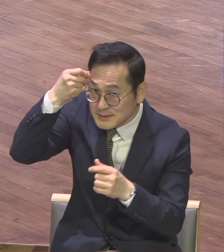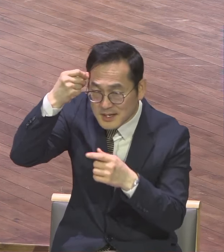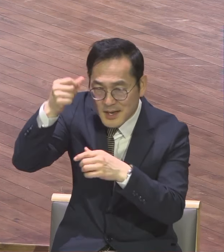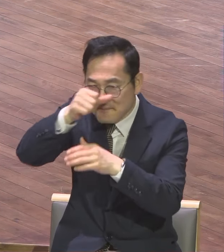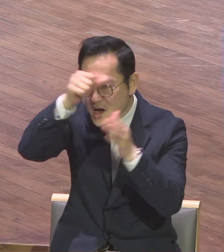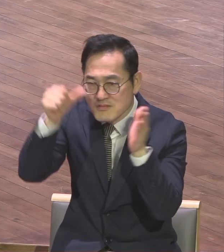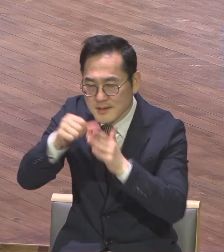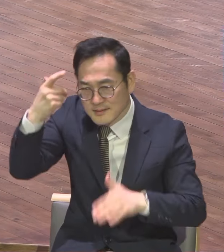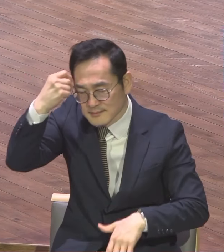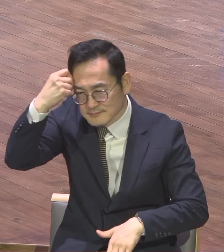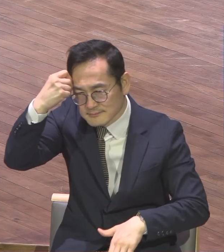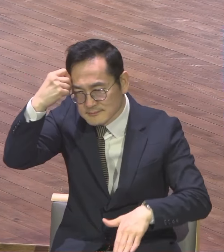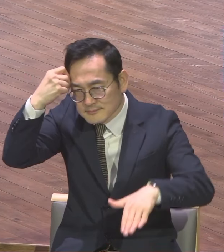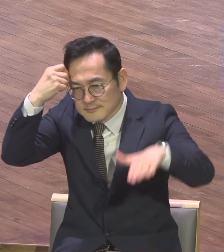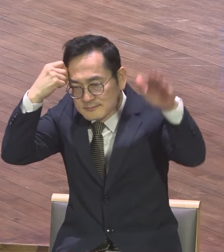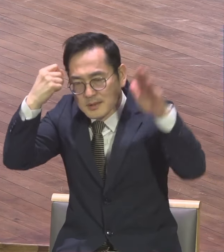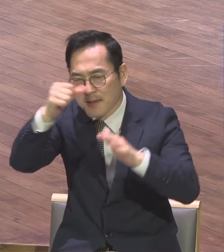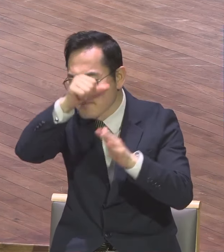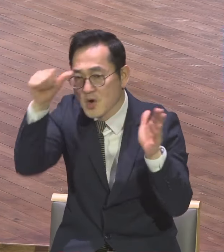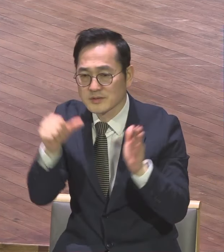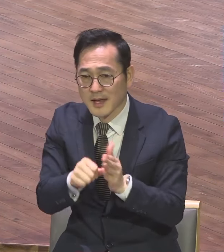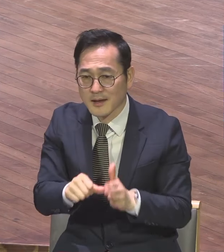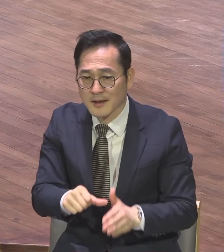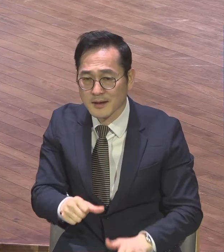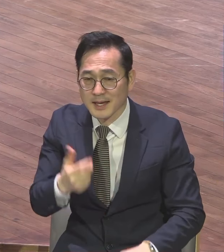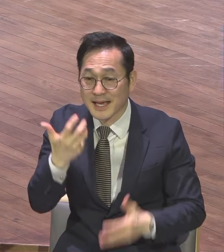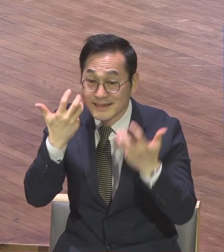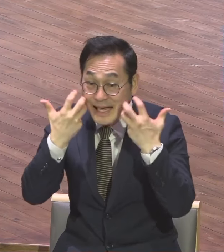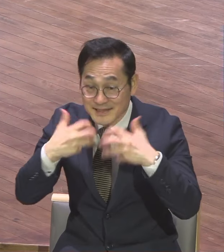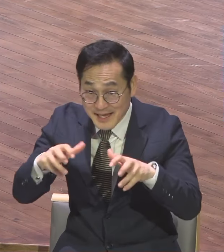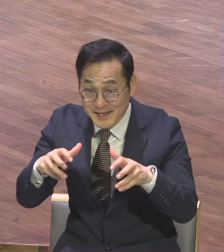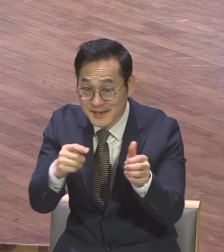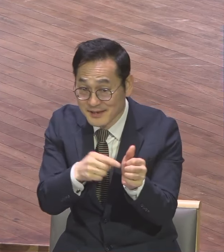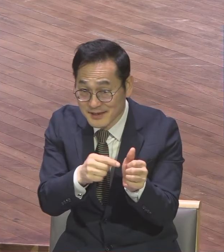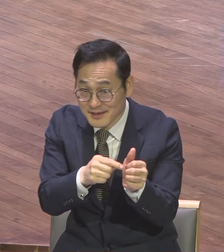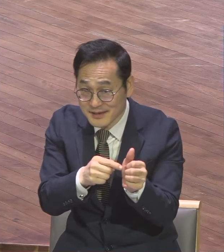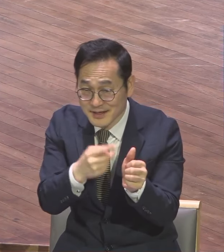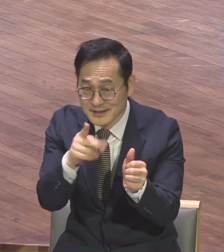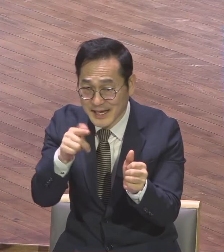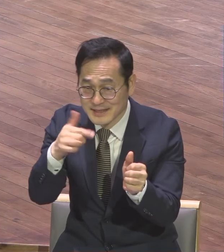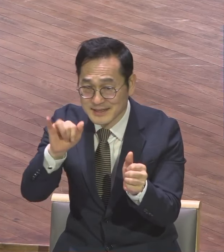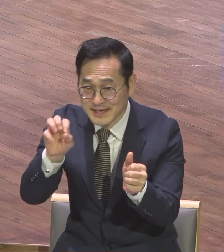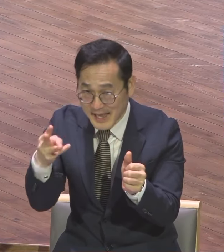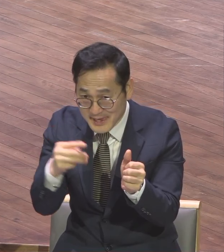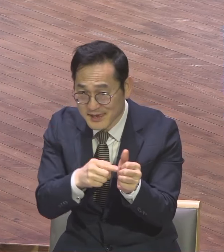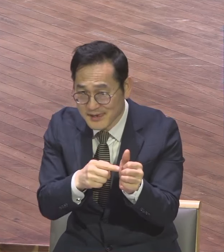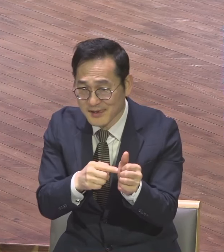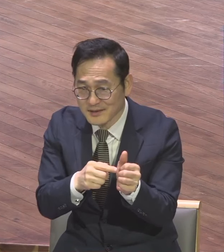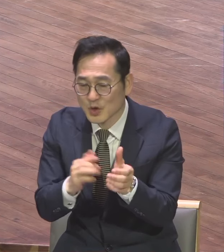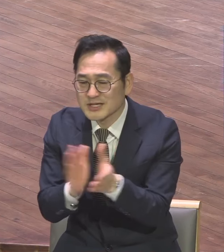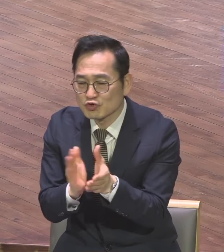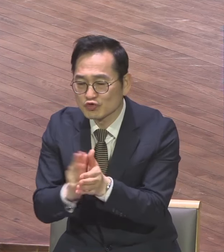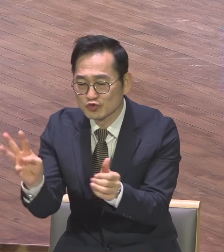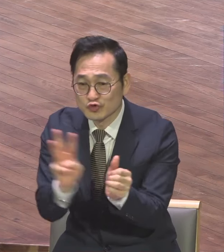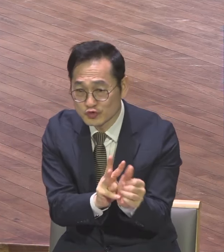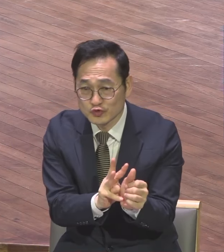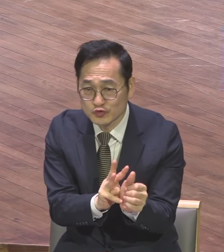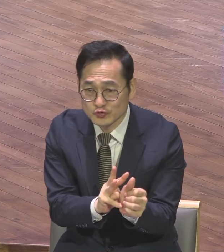이 다니엘과 세 친구들 보면 청소년 시기에 그 요 때가 15, 16, 17입니다. 청소년